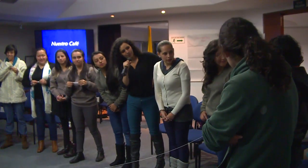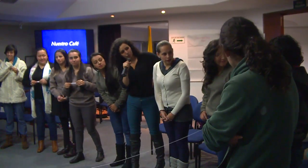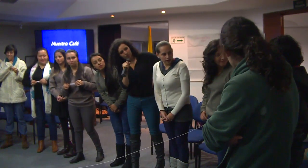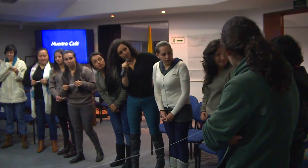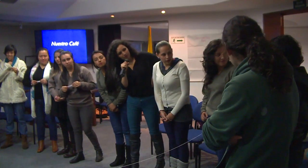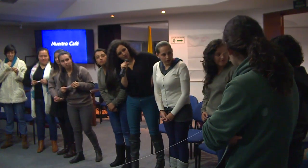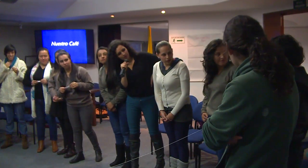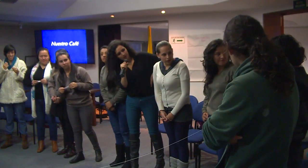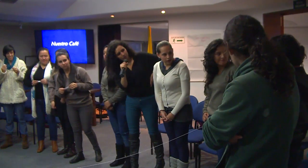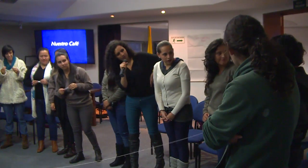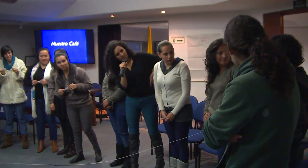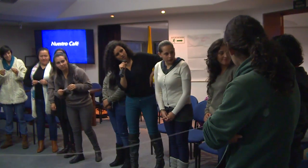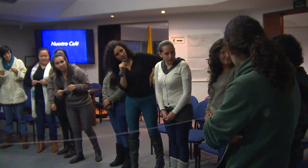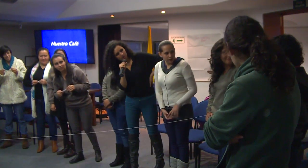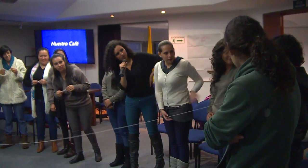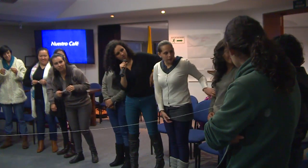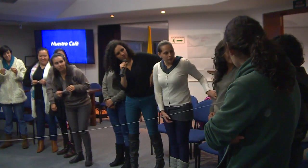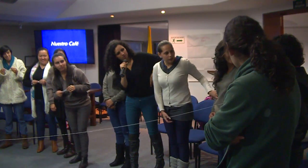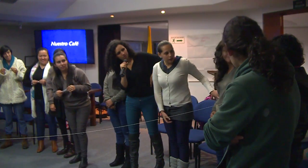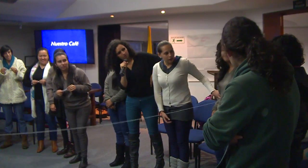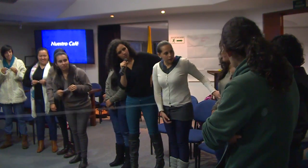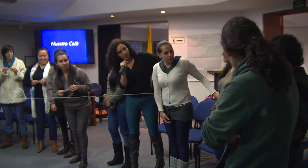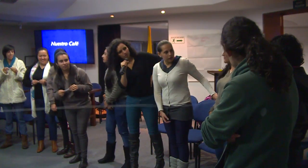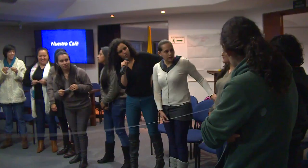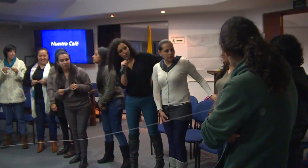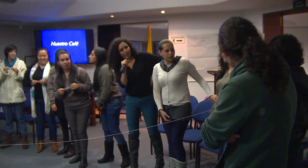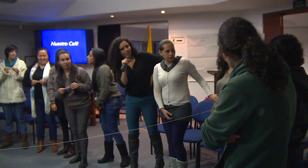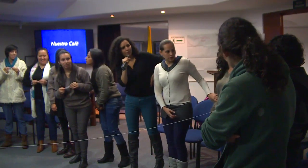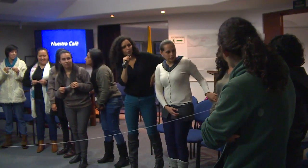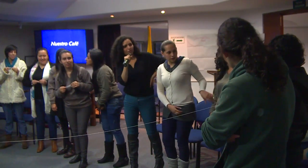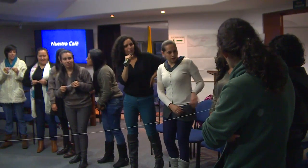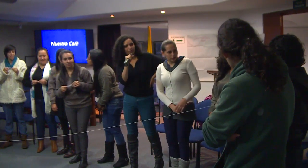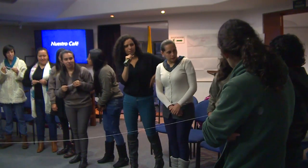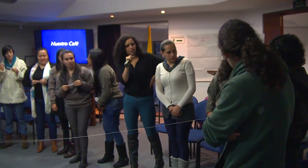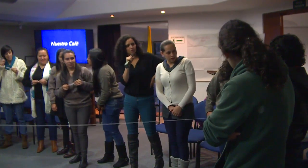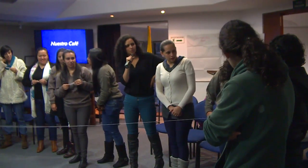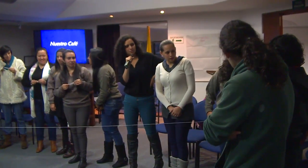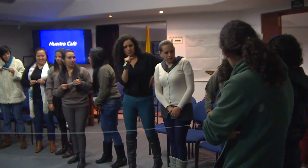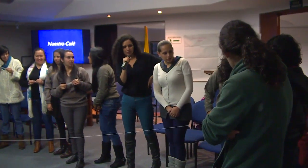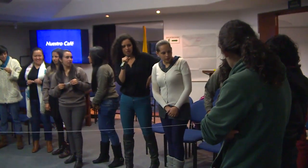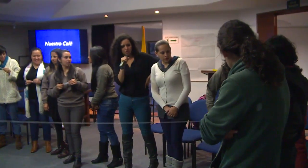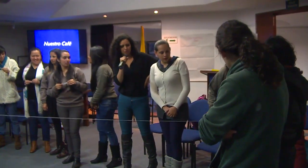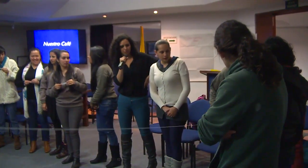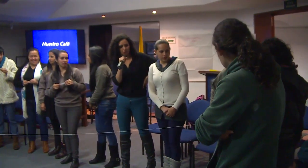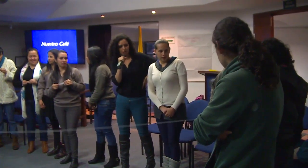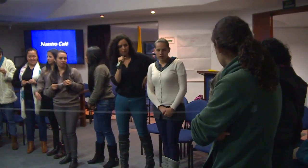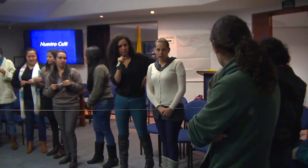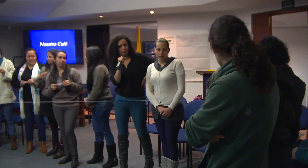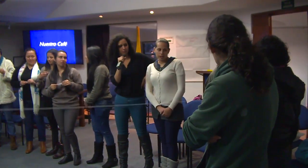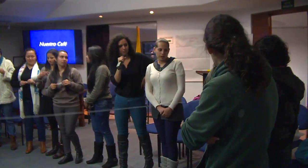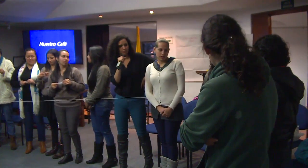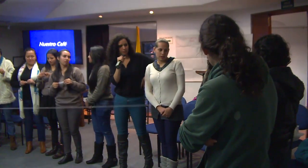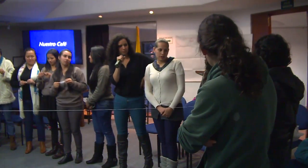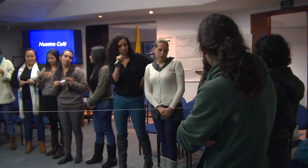¿Me pregunta a mí que porque soy maestro? Yo creí que me preguntaba a mí, dice Olga.